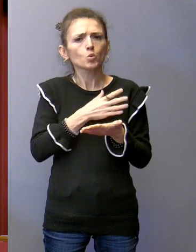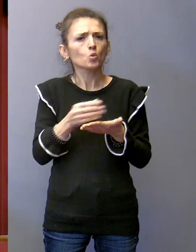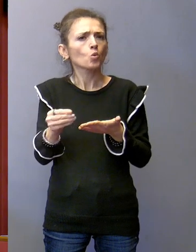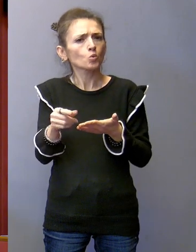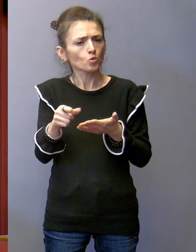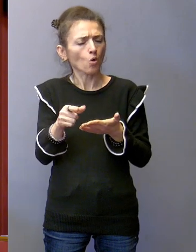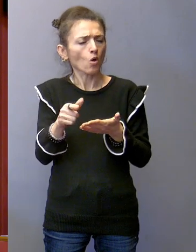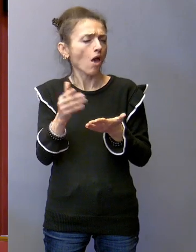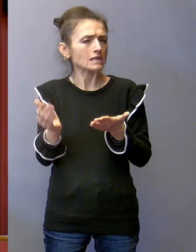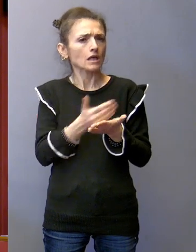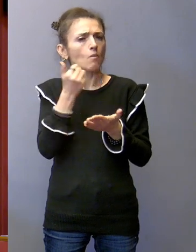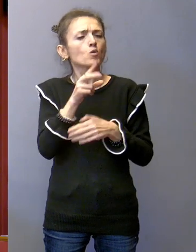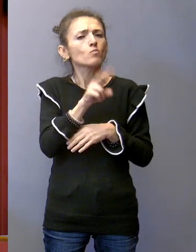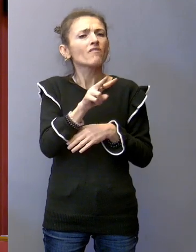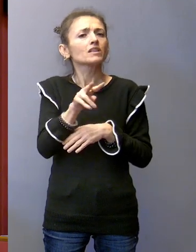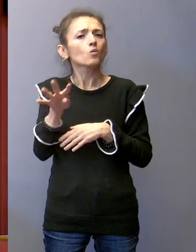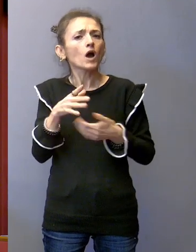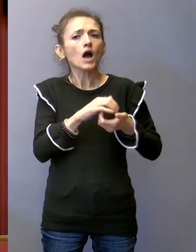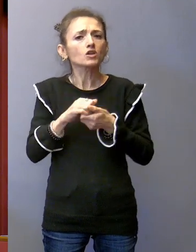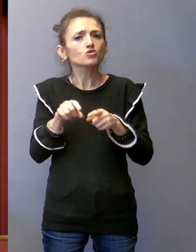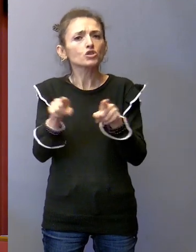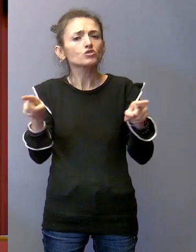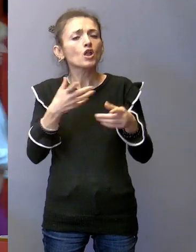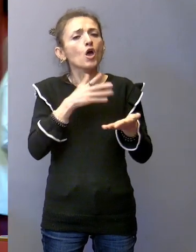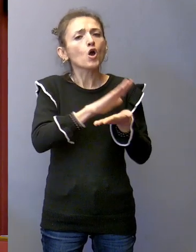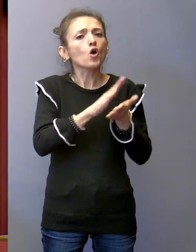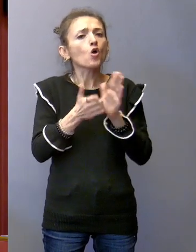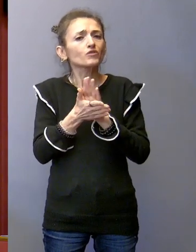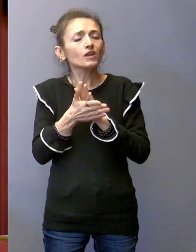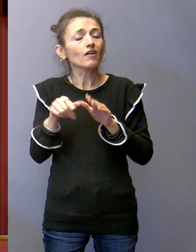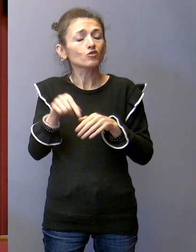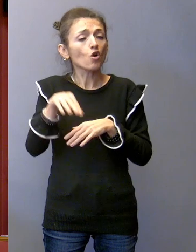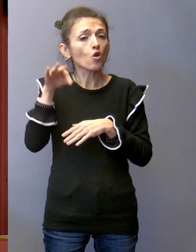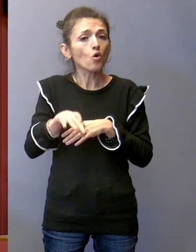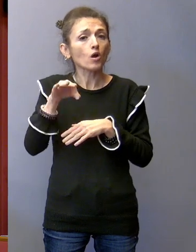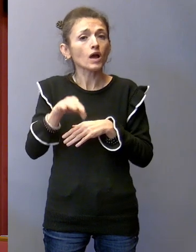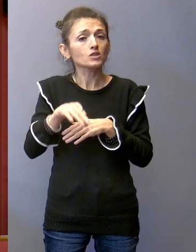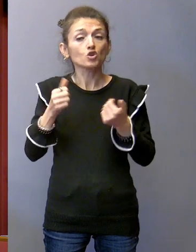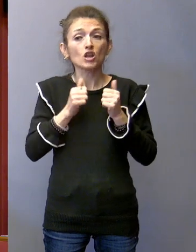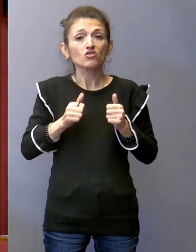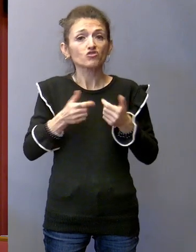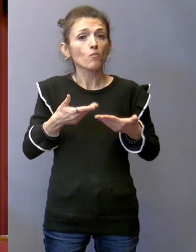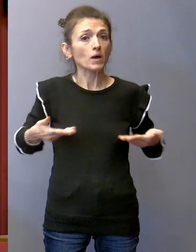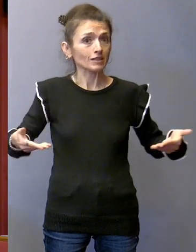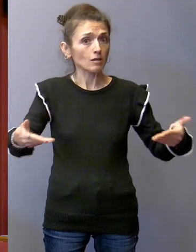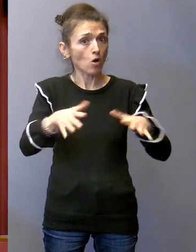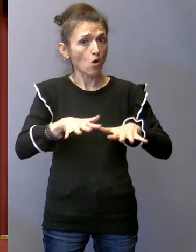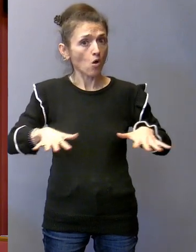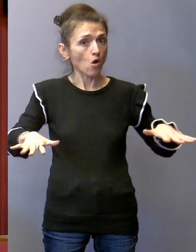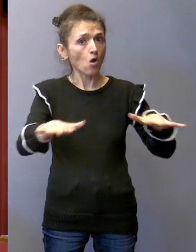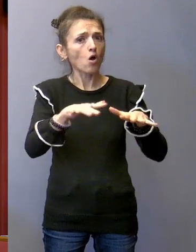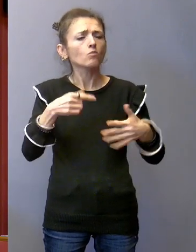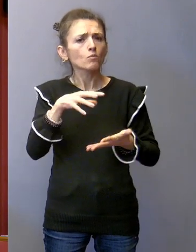le associazioni titolari di contratti di locazione sul cifico patrimonio stanziando a tale scopo un milione di euro per